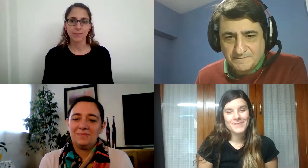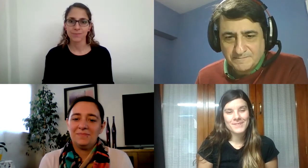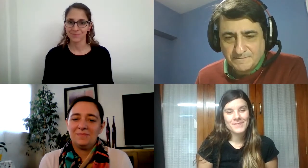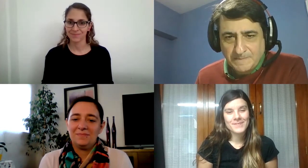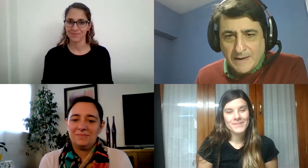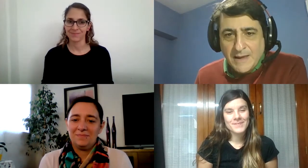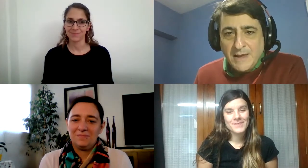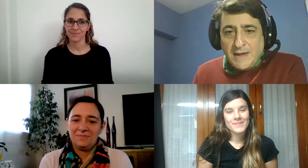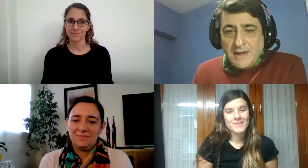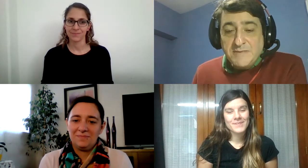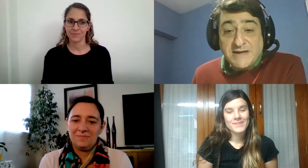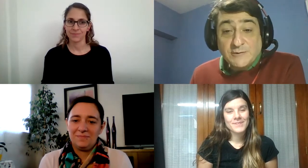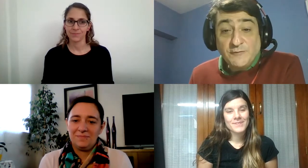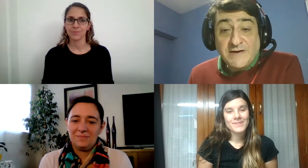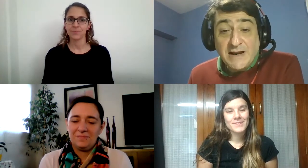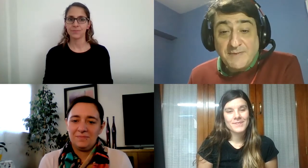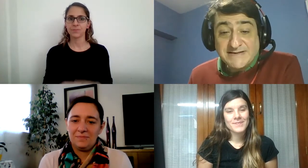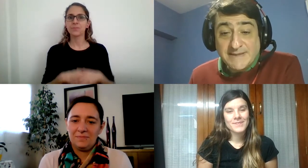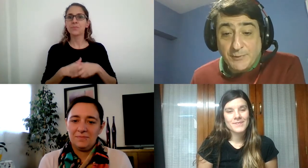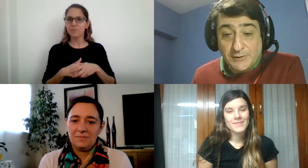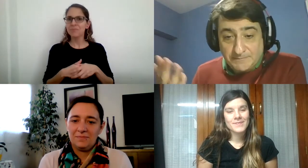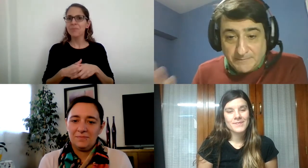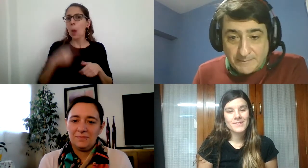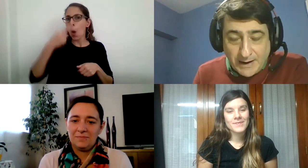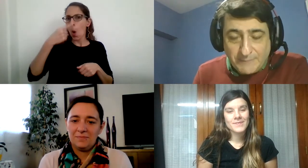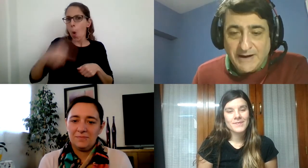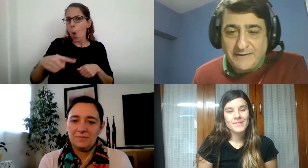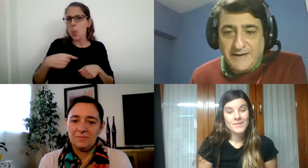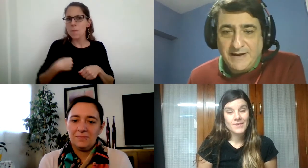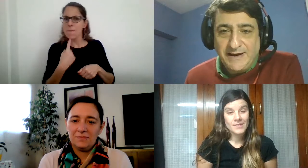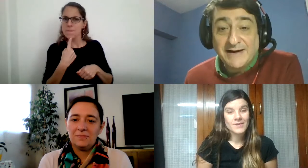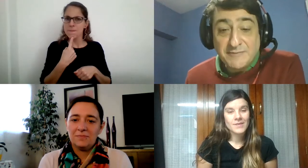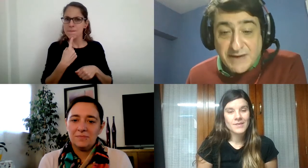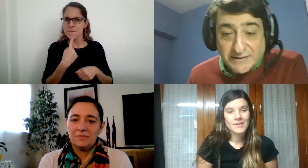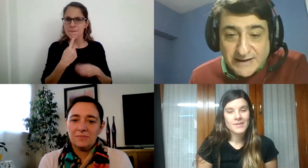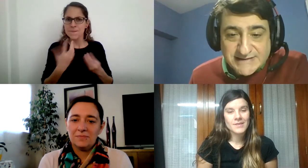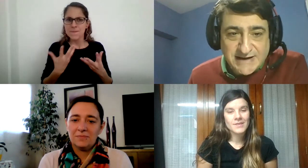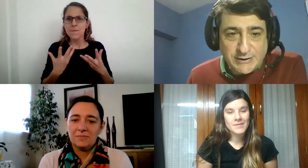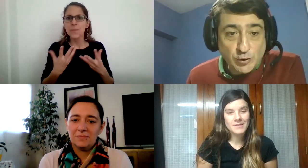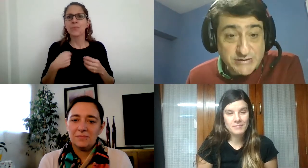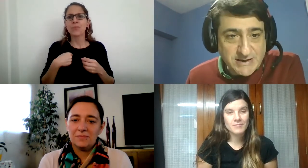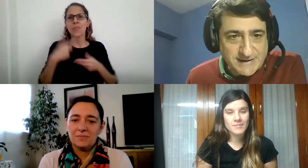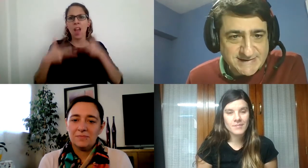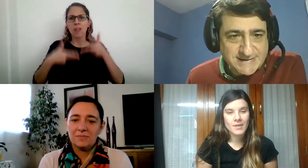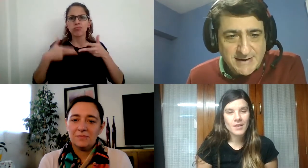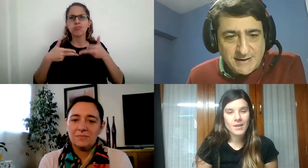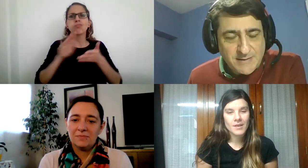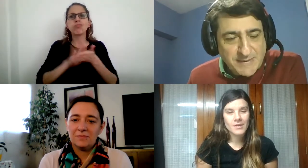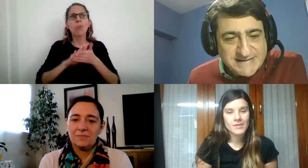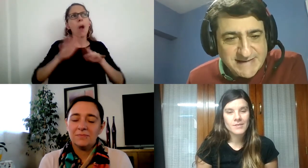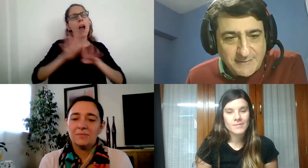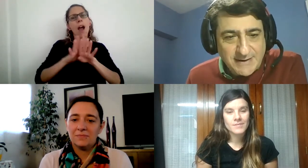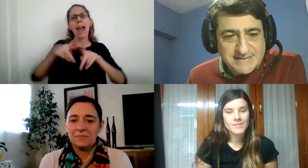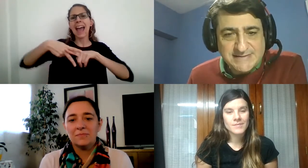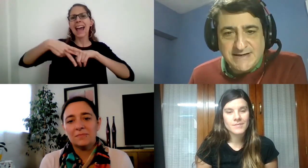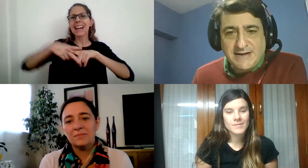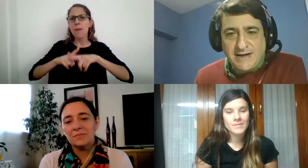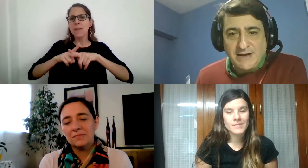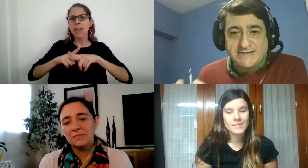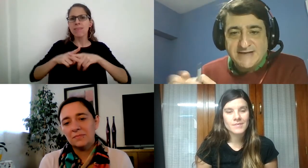país. Mi inquietud final pasa por hablar de herramientas inclusivas Y